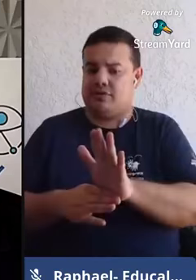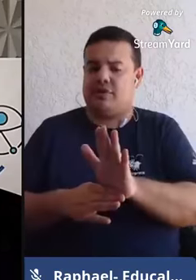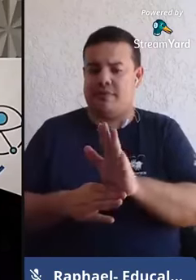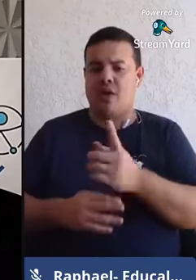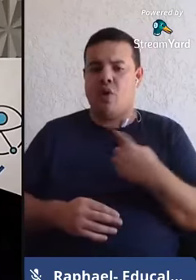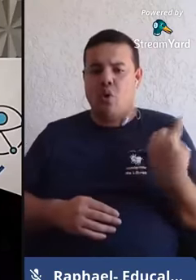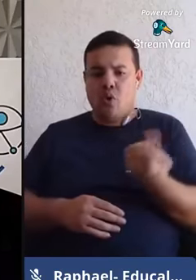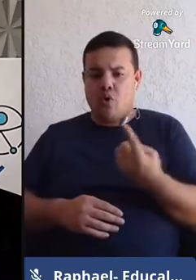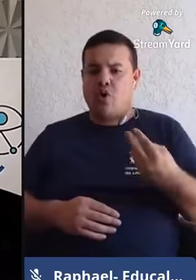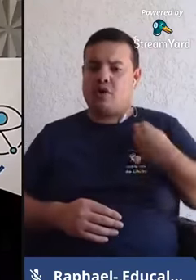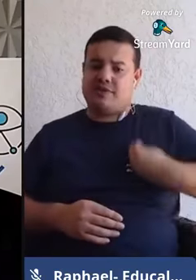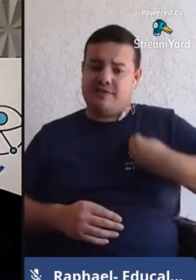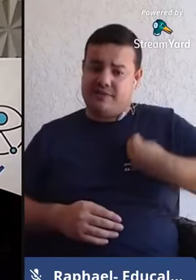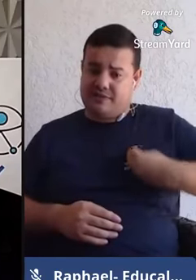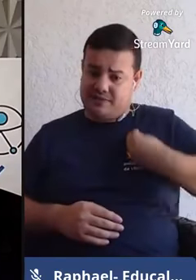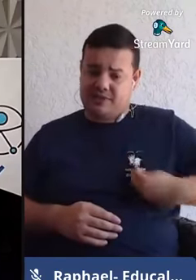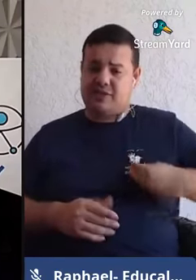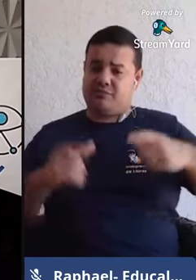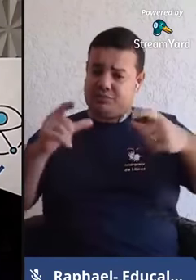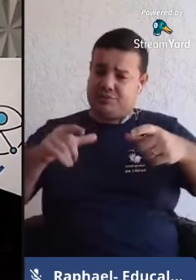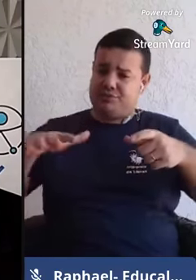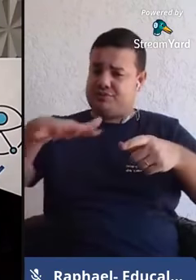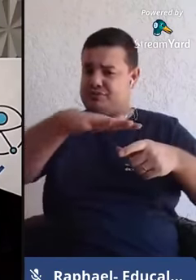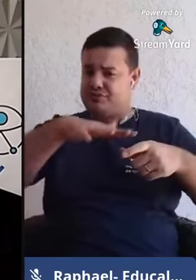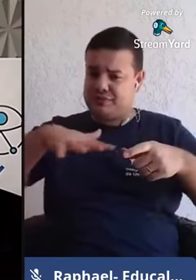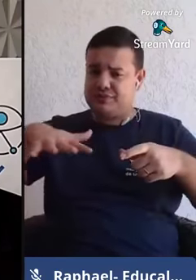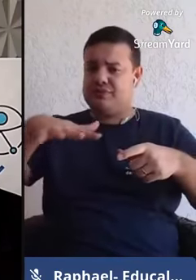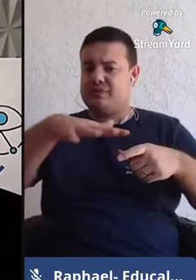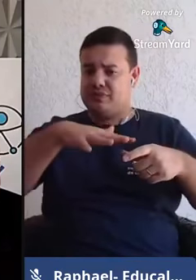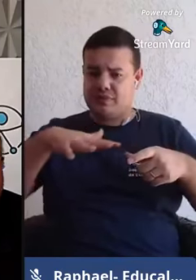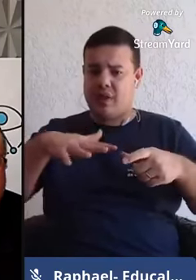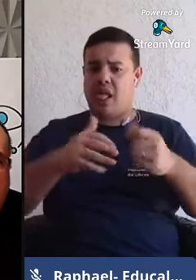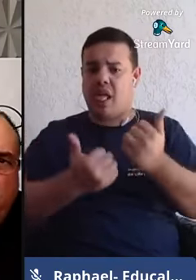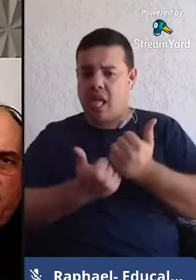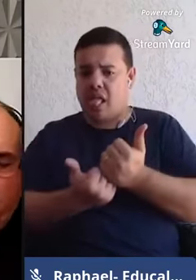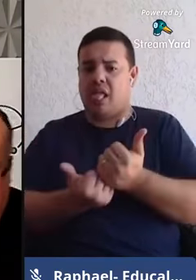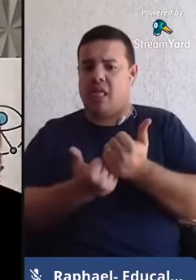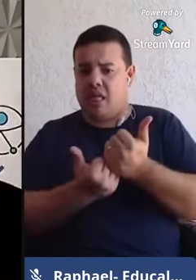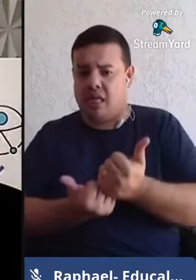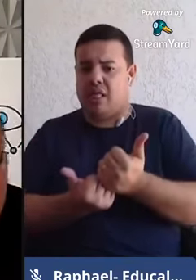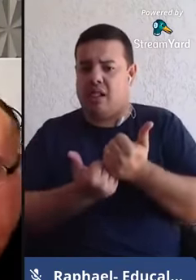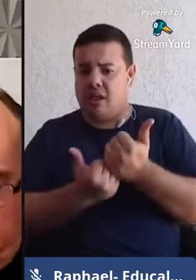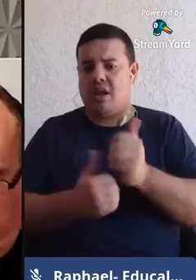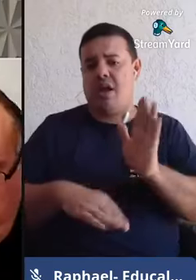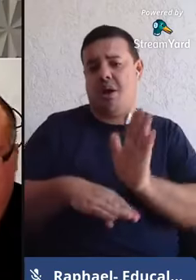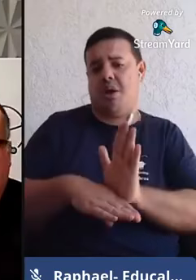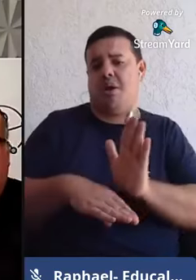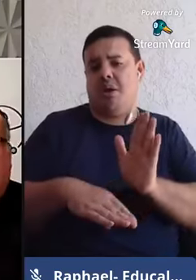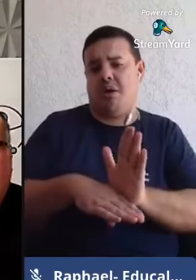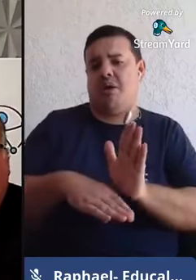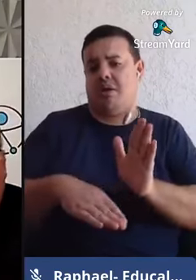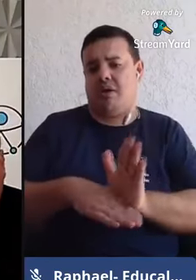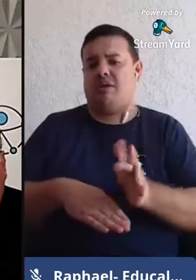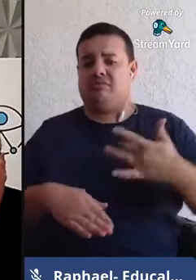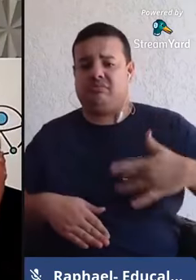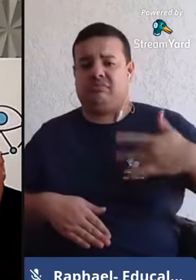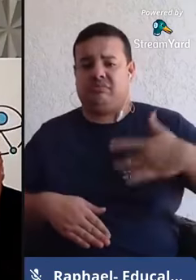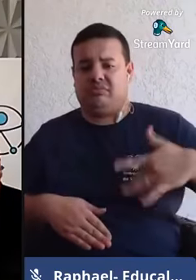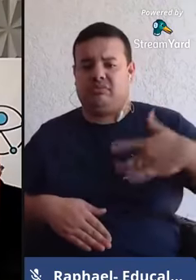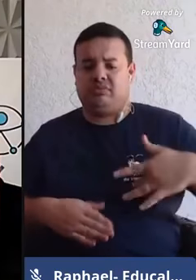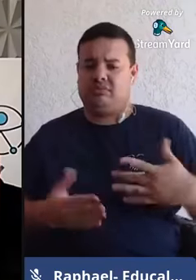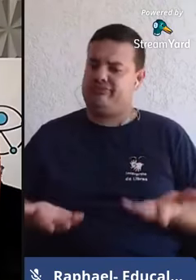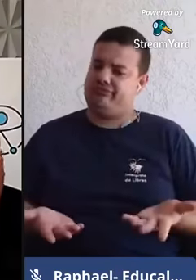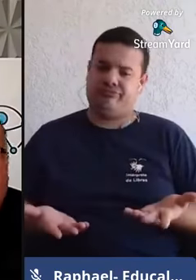numa atmosfera marcada pelo assistencialismo. É isso. Quer dizer, isso